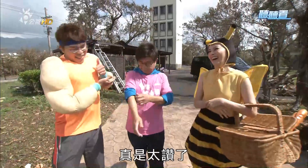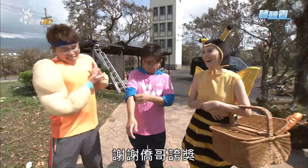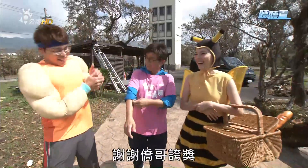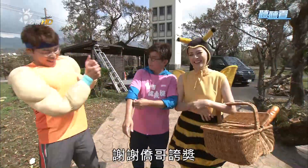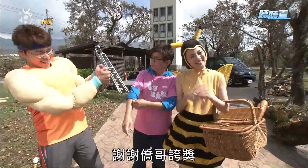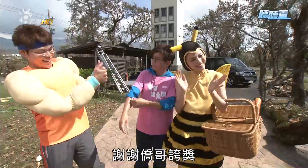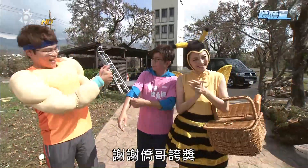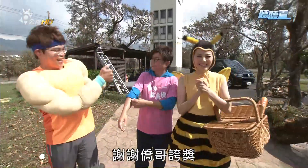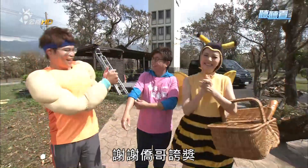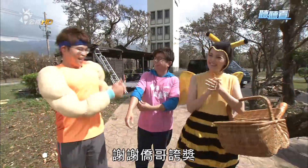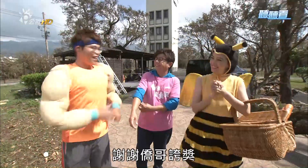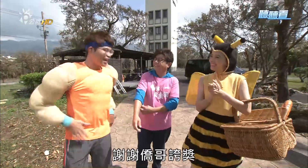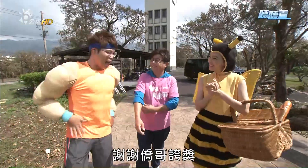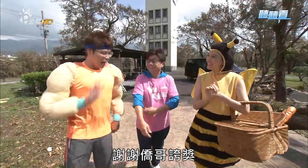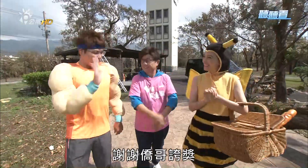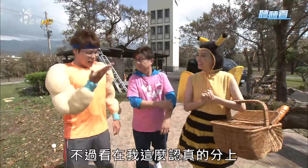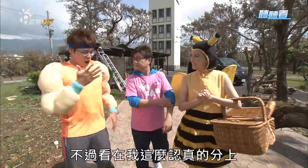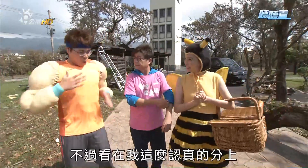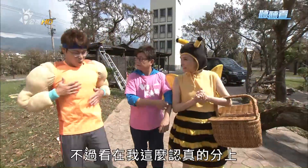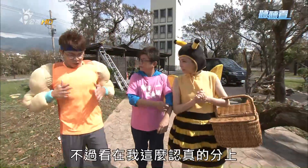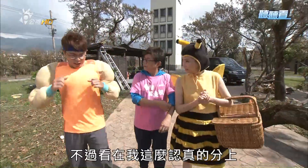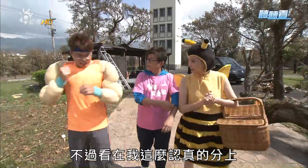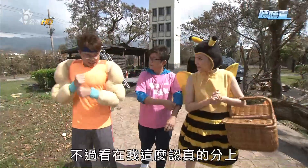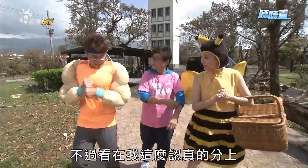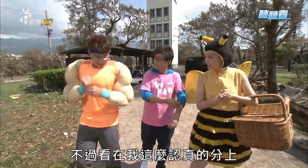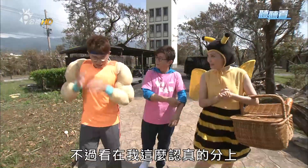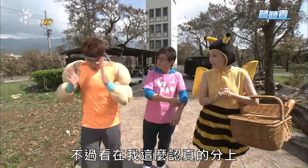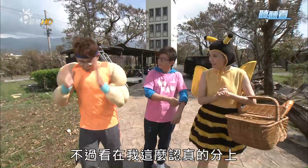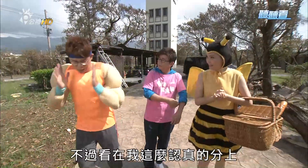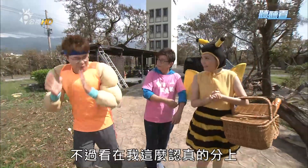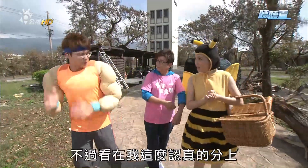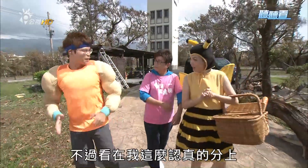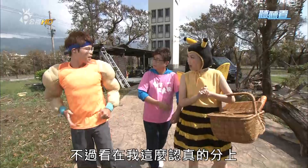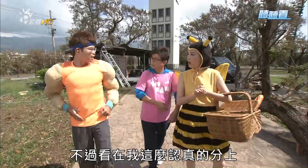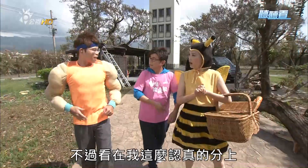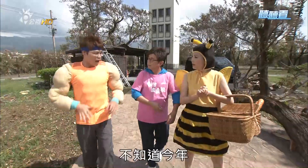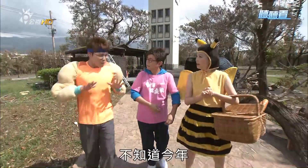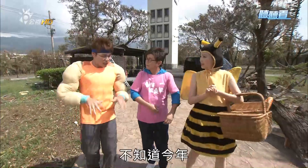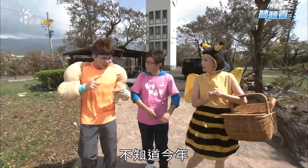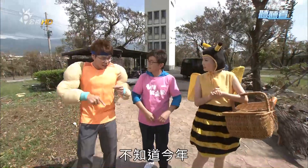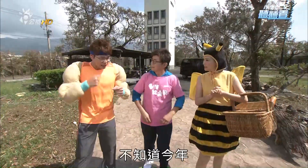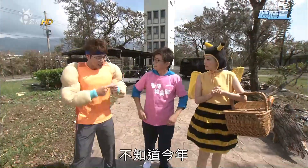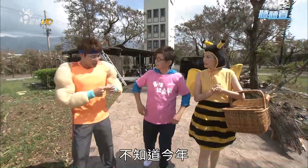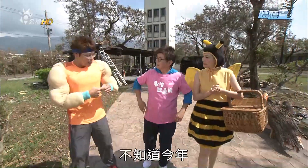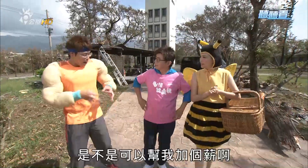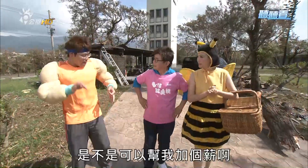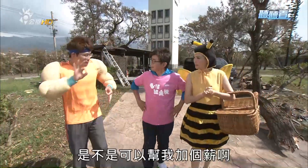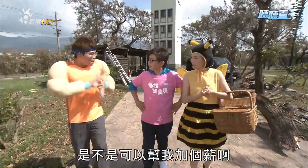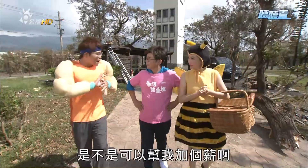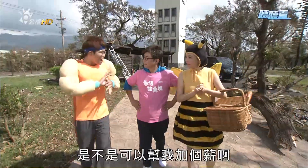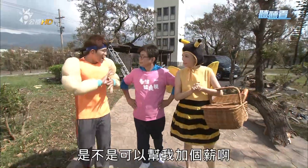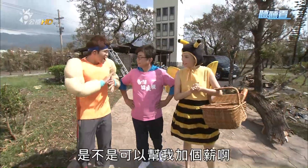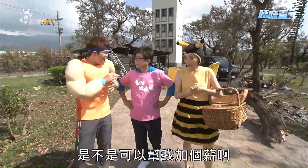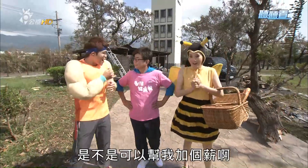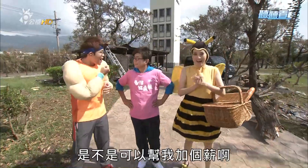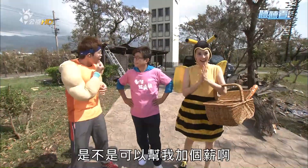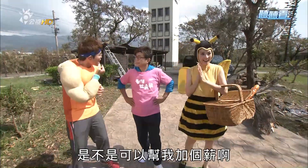谢谢乔哥夸奖。 不过看在我这么认真的份上，不知道今年是不是可以帮我加个薪